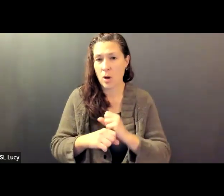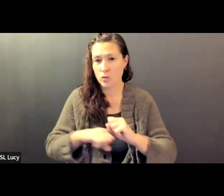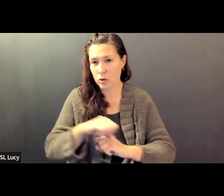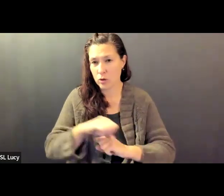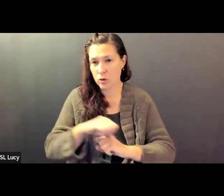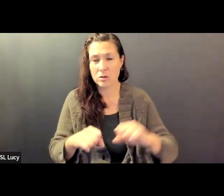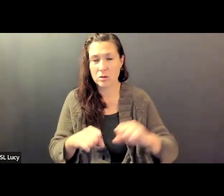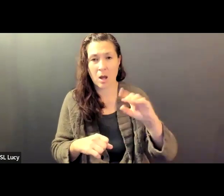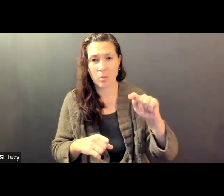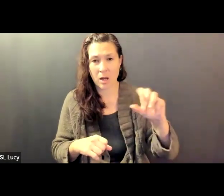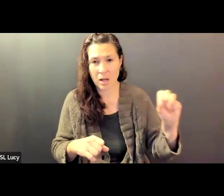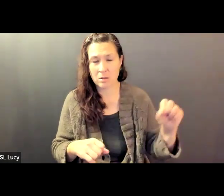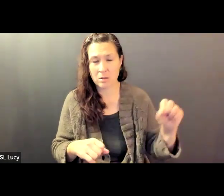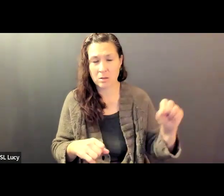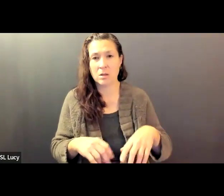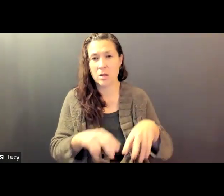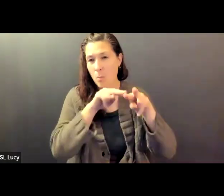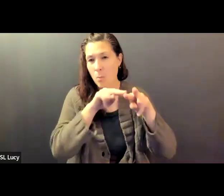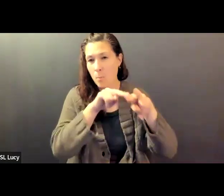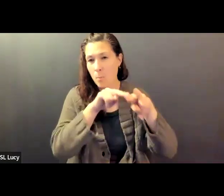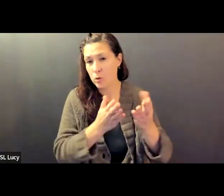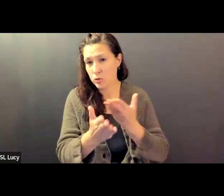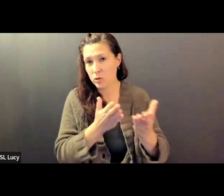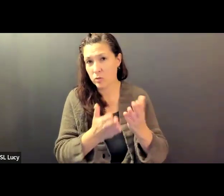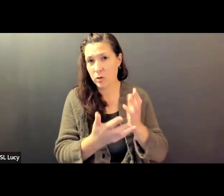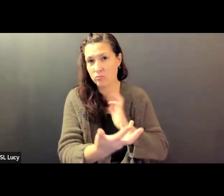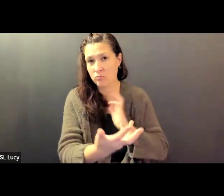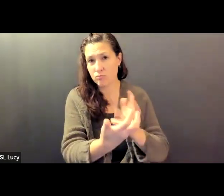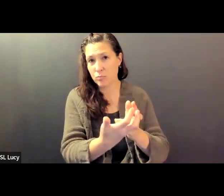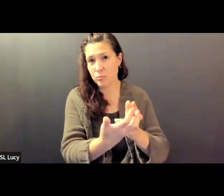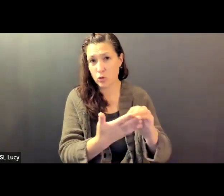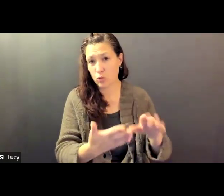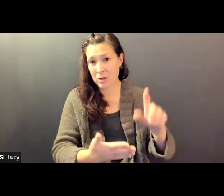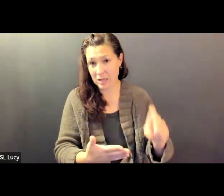monitor services aligned to student needs.